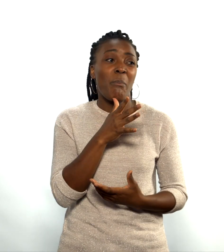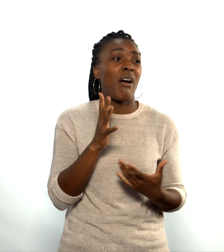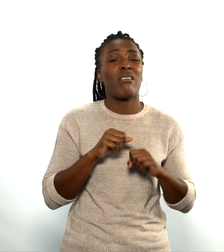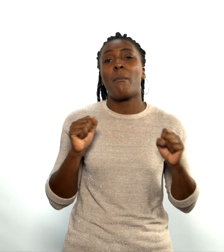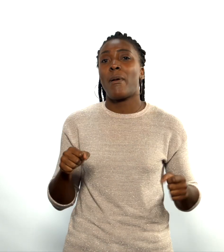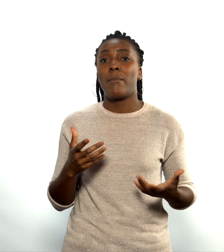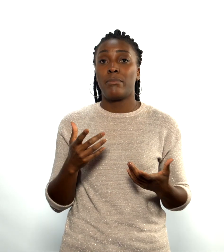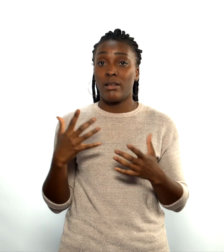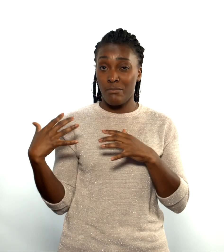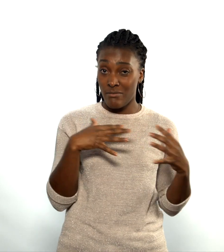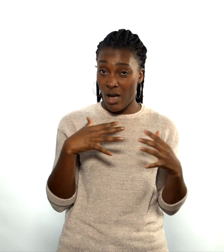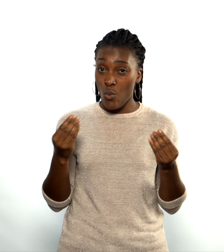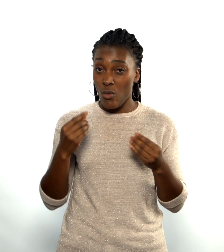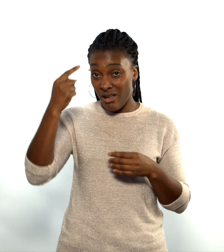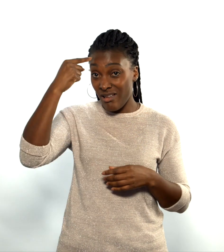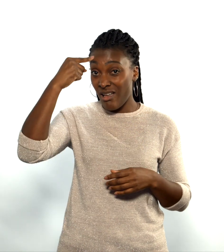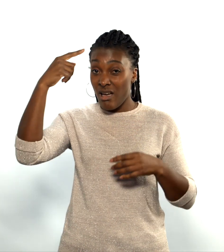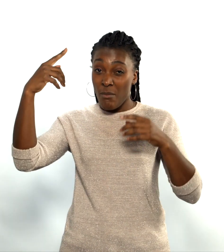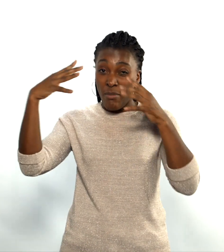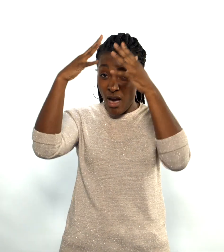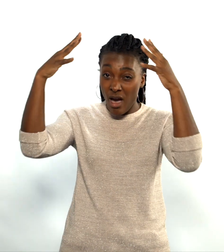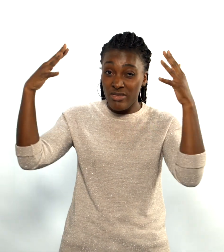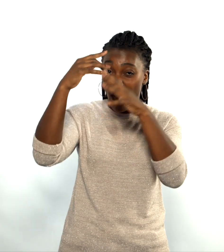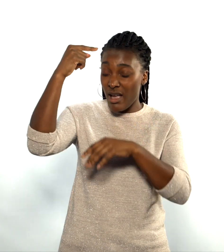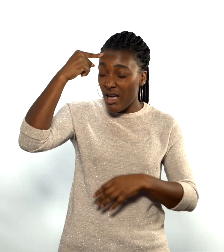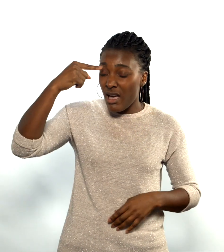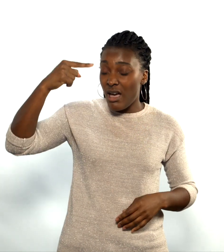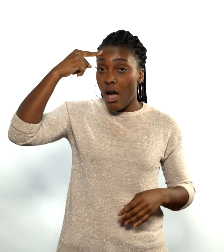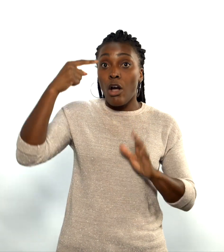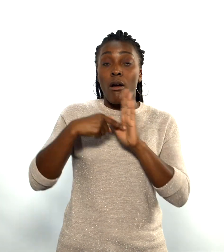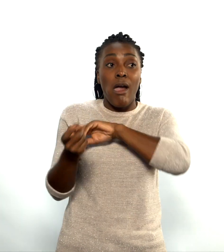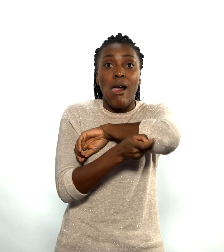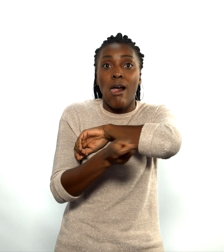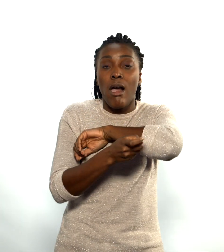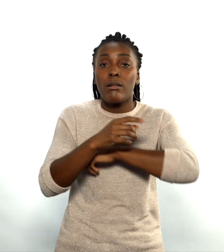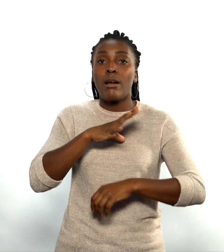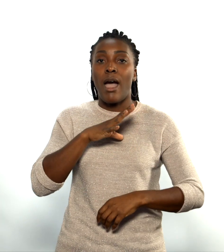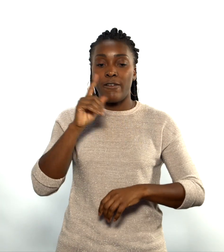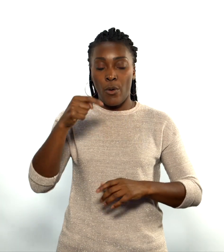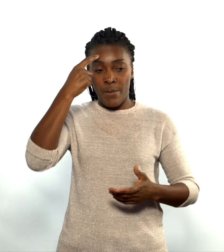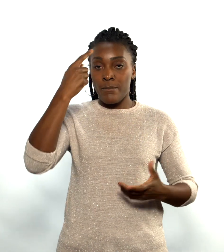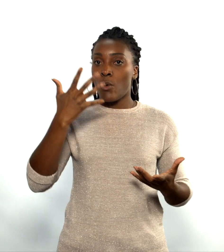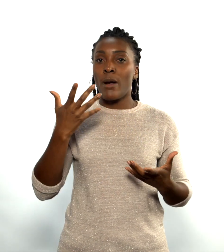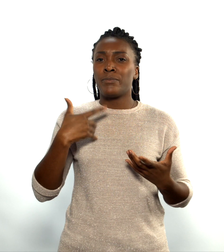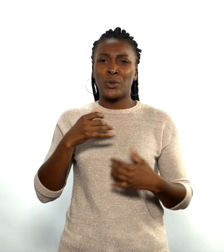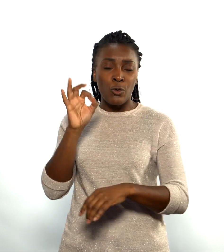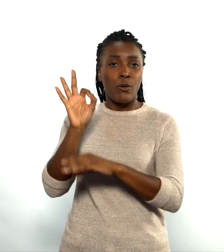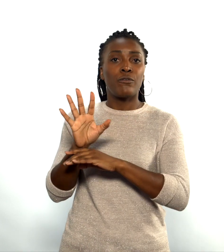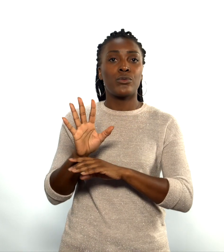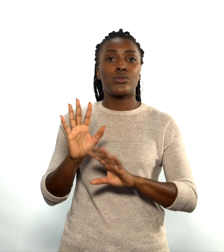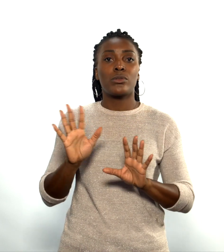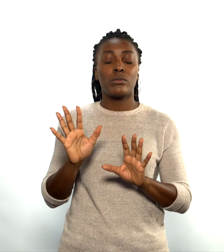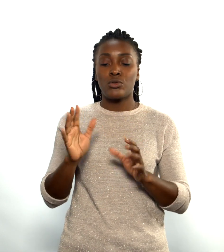d'abord dans nos pensées. Alors, quand la tentation vient, il nous faut avoir les bons réflexes comme celui de